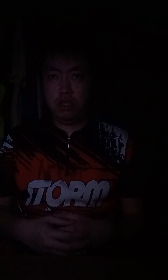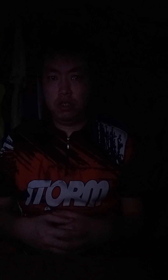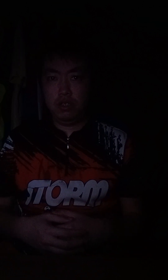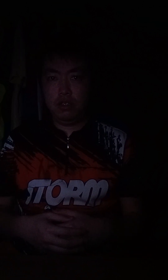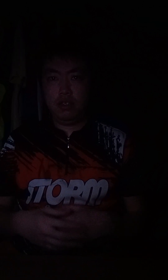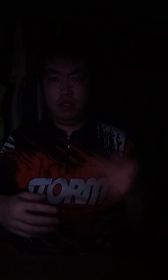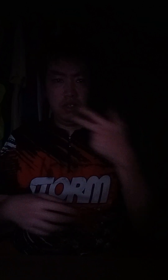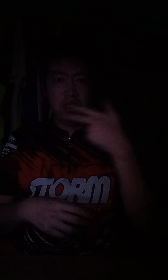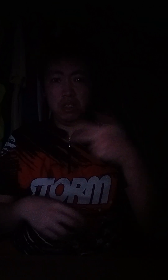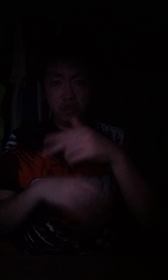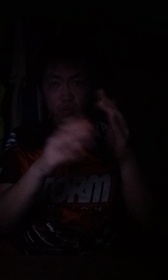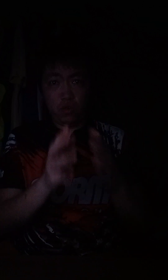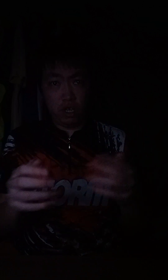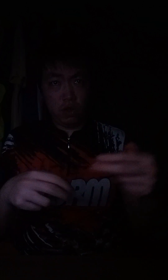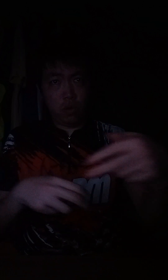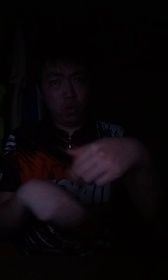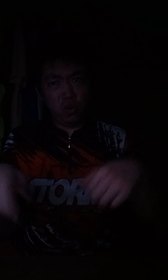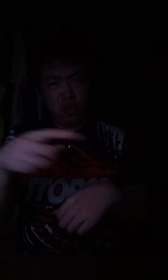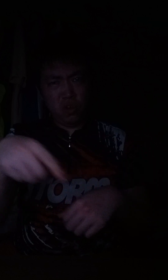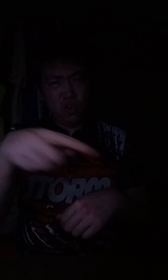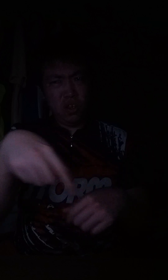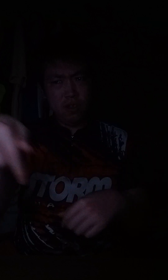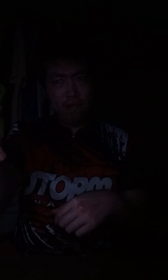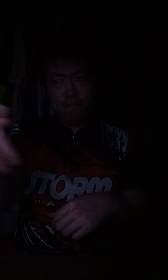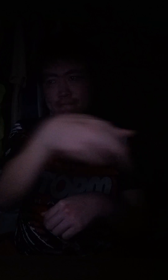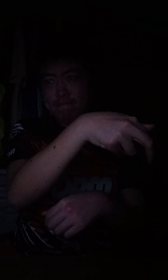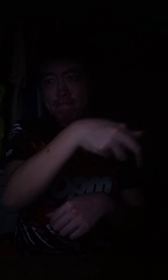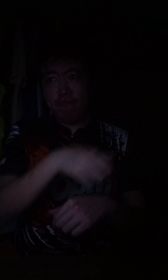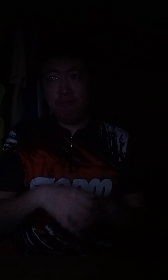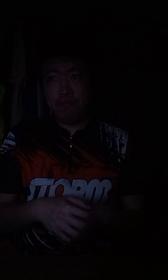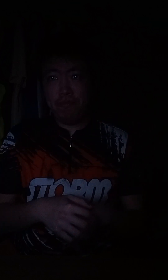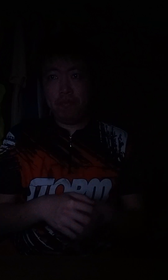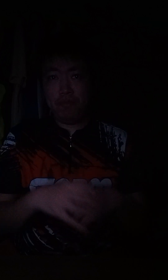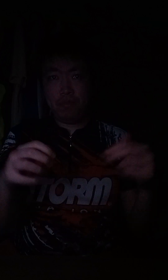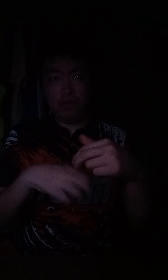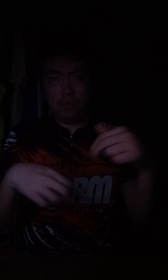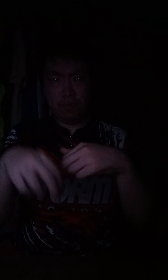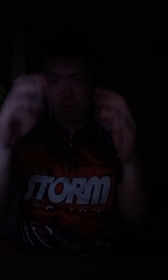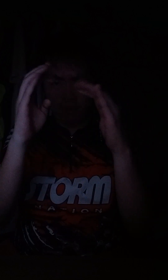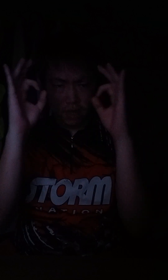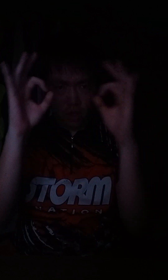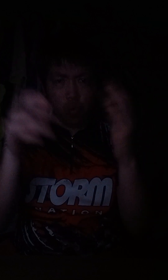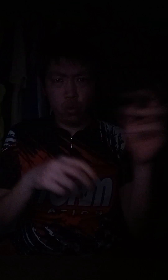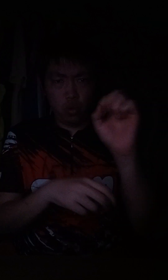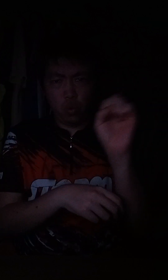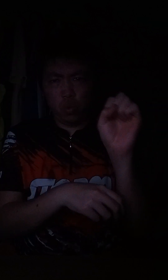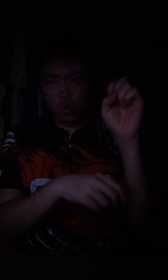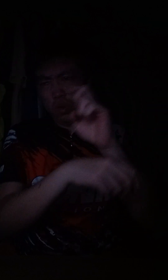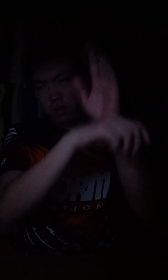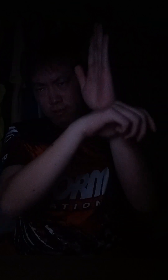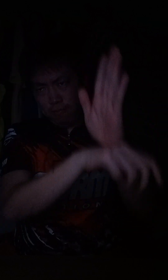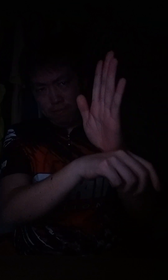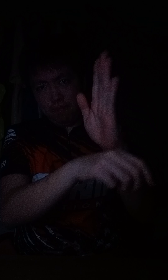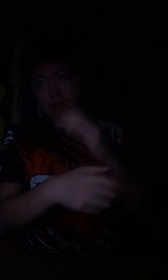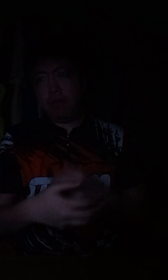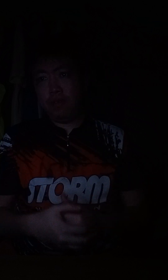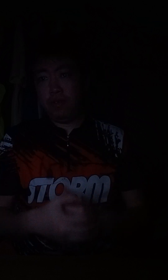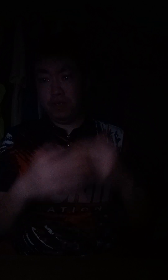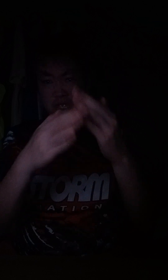빨간 버스 한 대가 오른쪽으로 급히 방향을 틉니다. 버스를 발견한 승용차가 급히 멈춰섭니다. 속도를 줄이지 않는